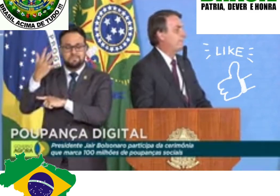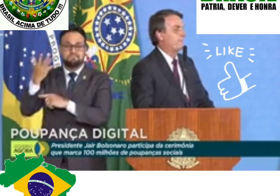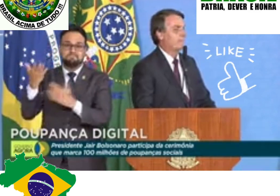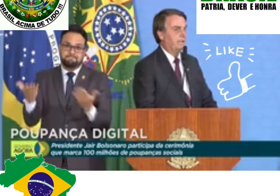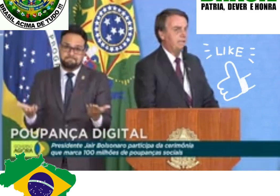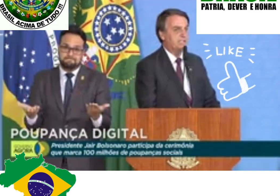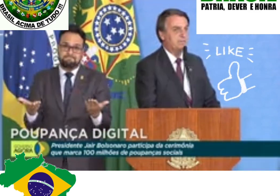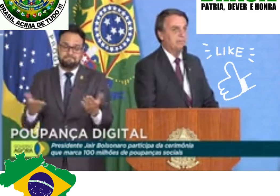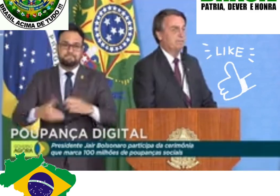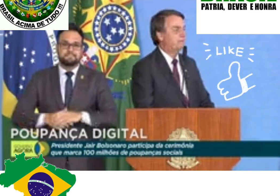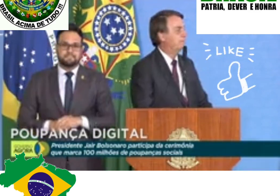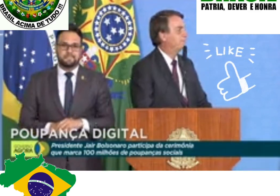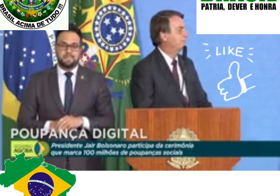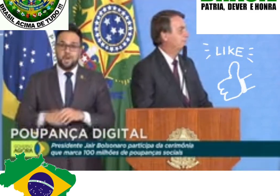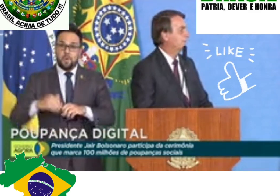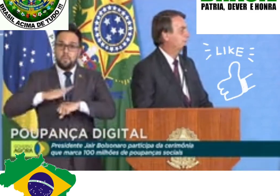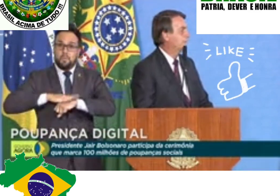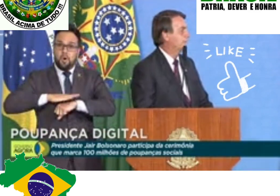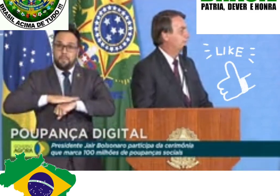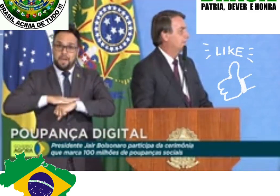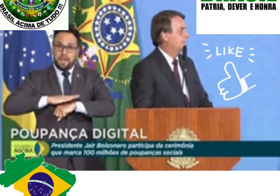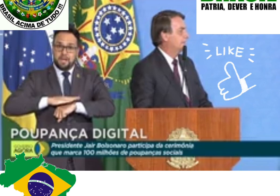realmente, este momento